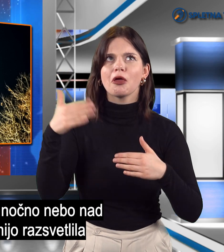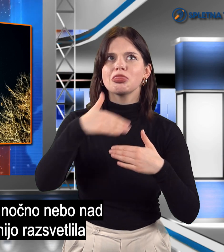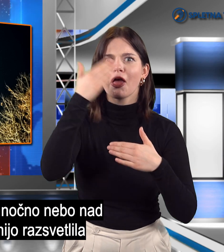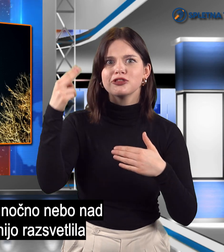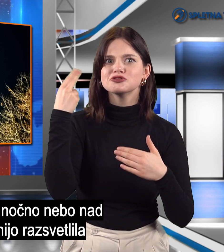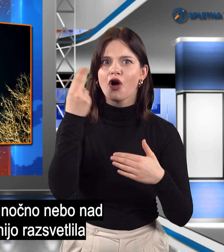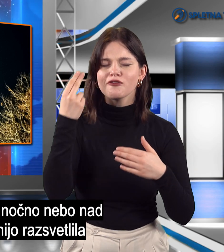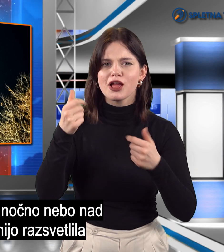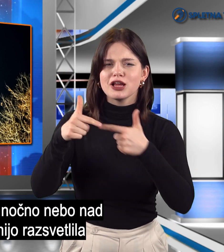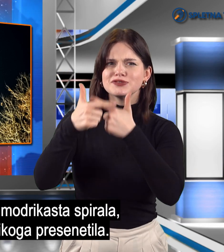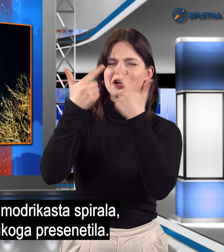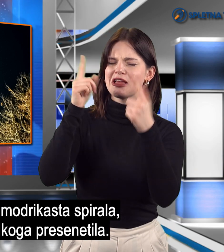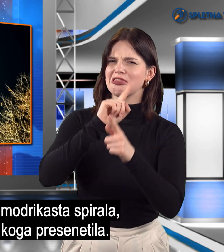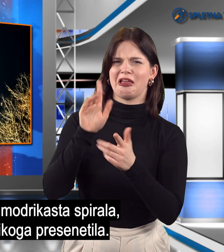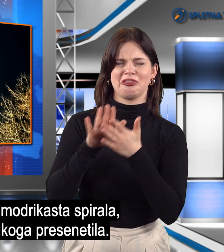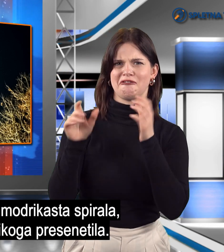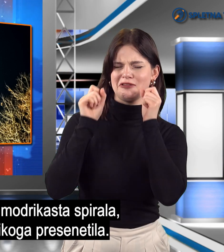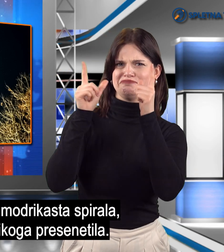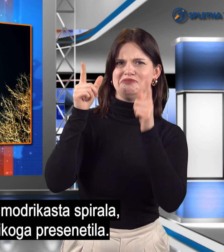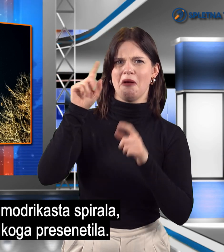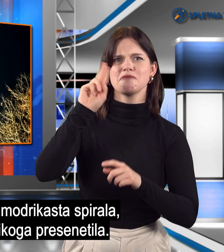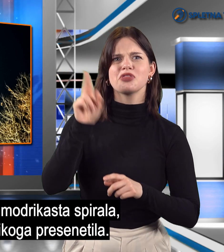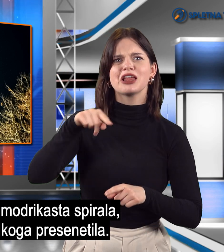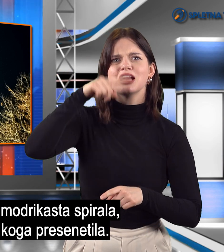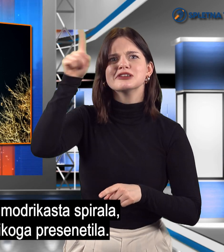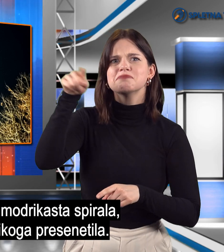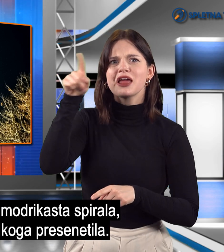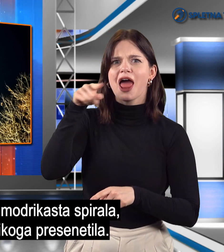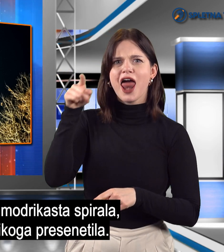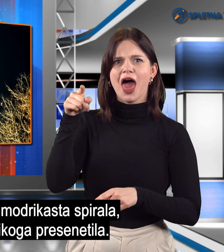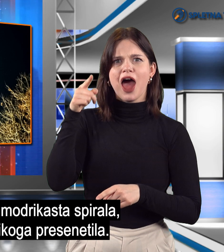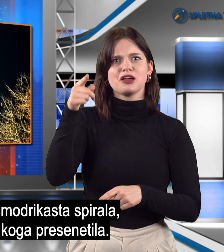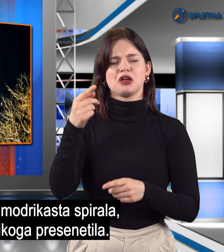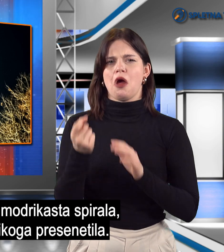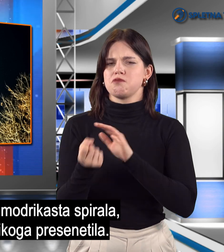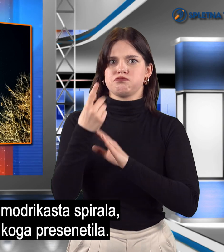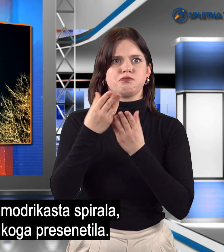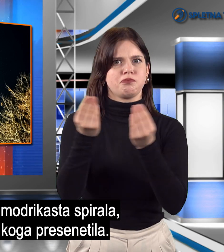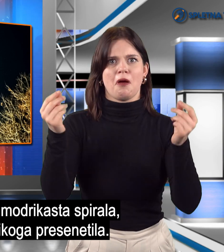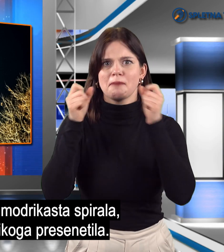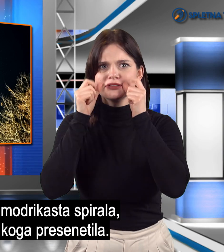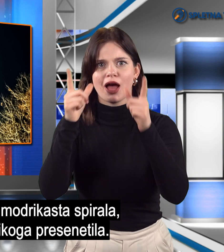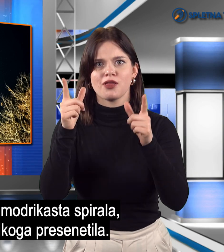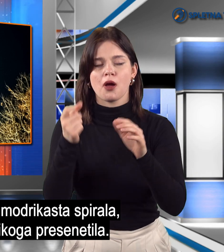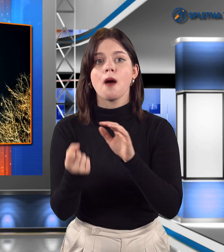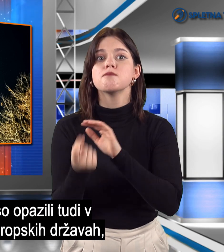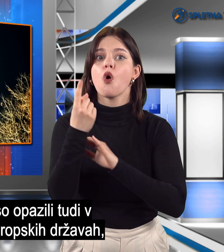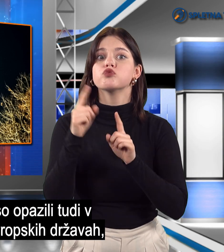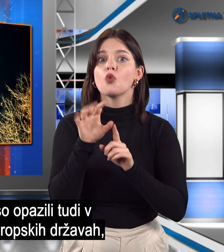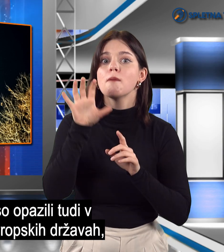Slovenijo razsvetlila nenavadna modrikasta spirala, ki je marsikoga presenetila. Pojav so opazili